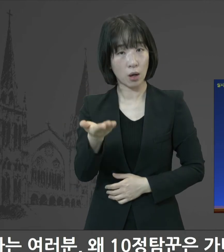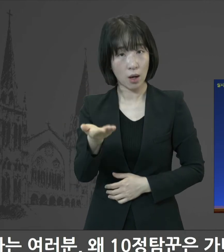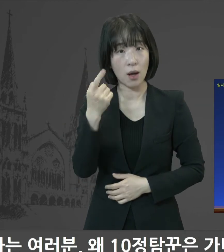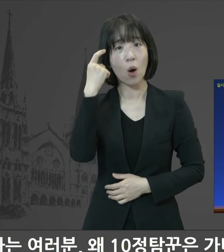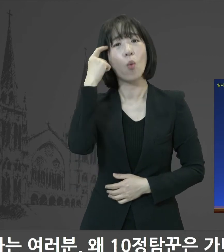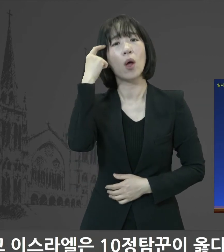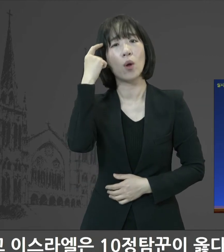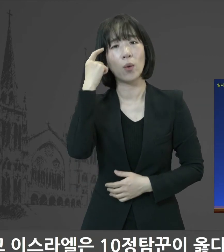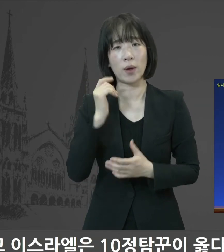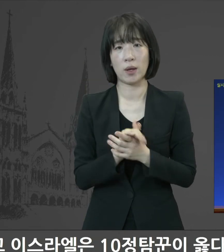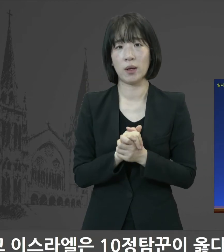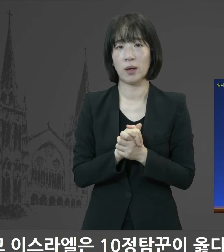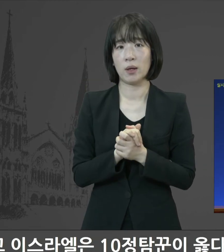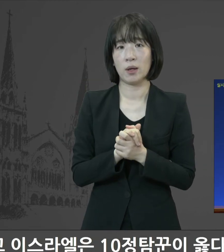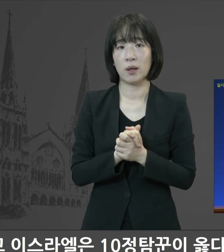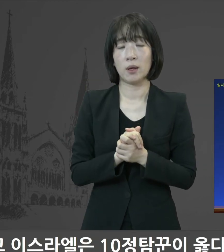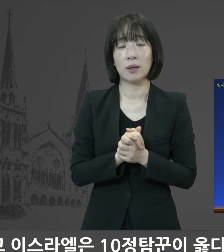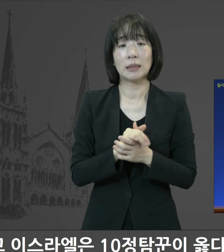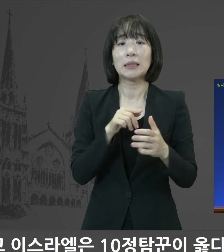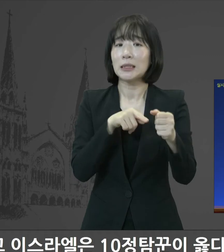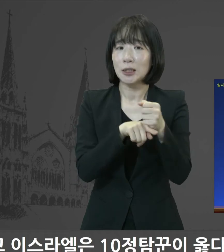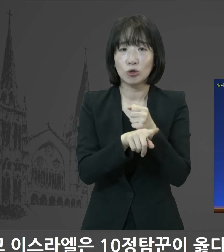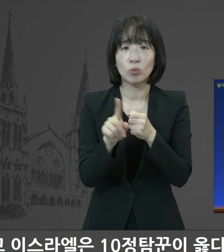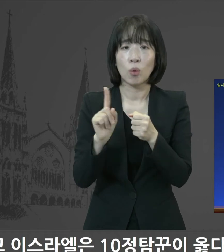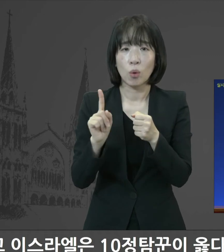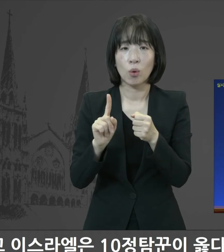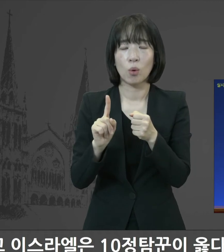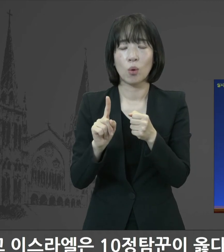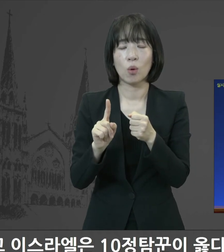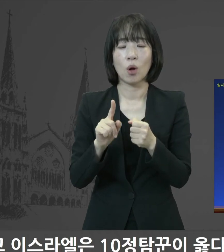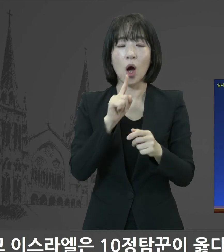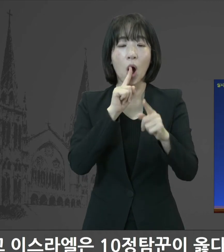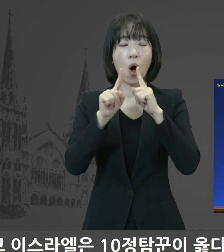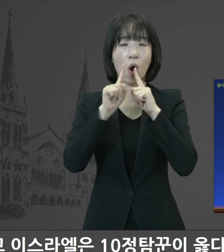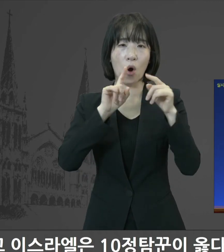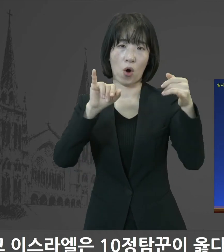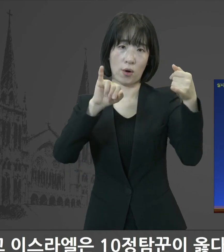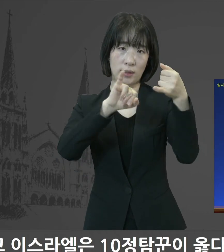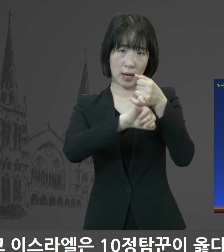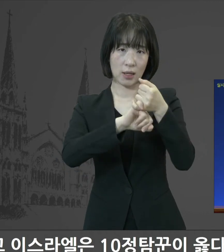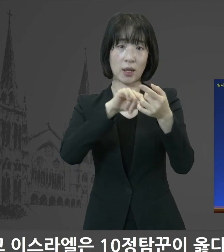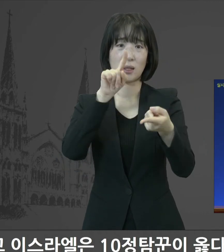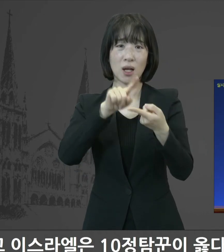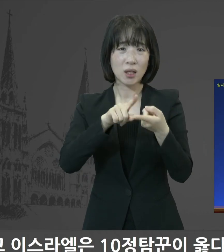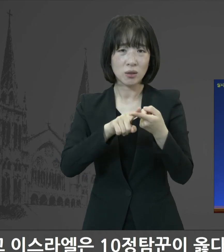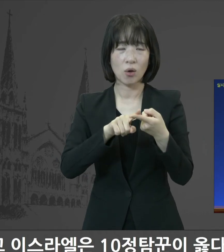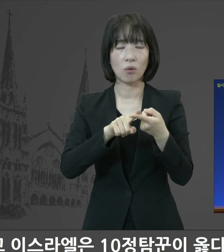그 원인은 언약에 대해서 무지하기 때문입니다.